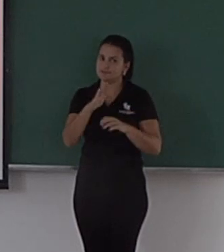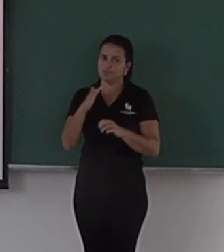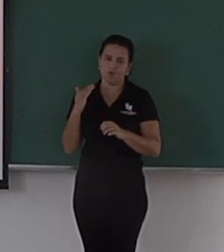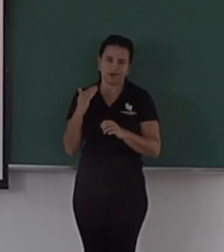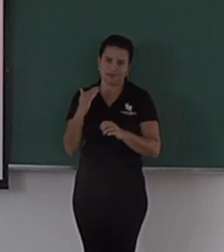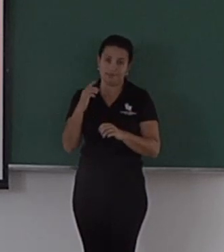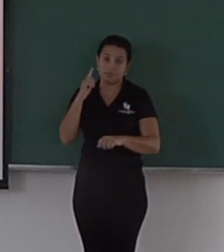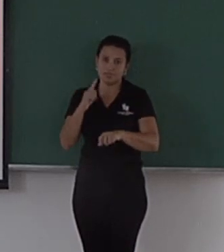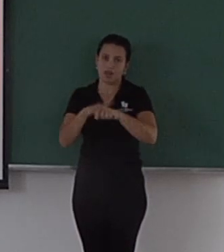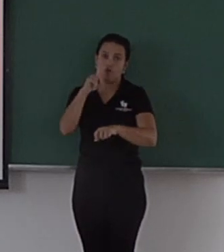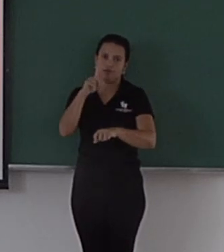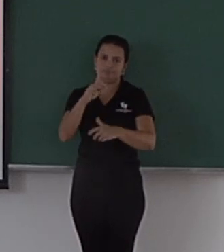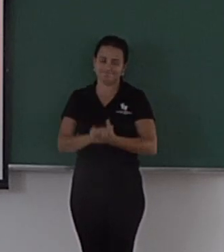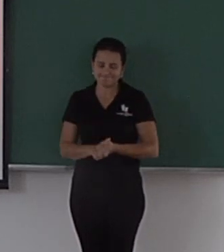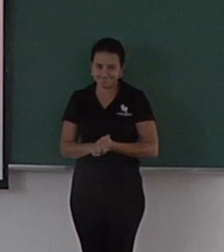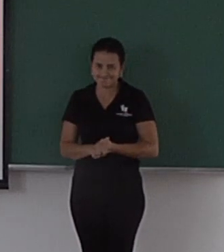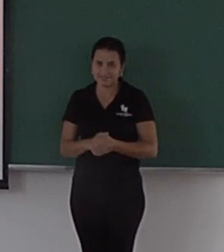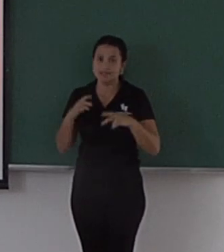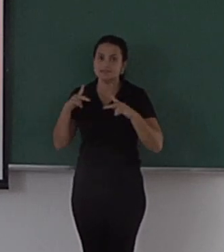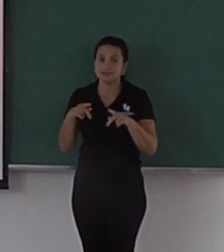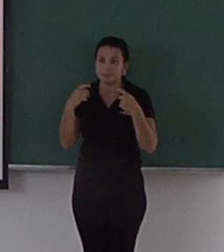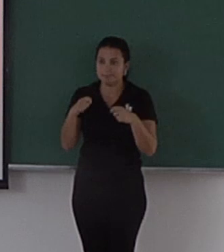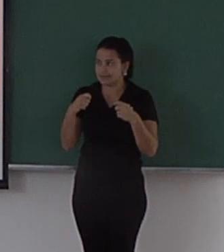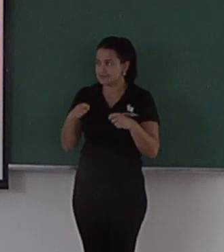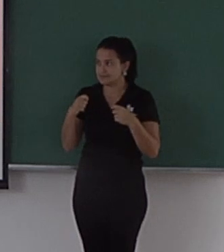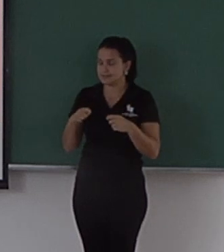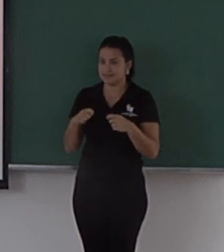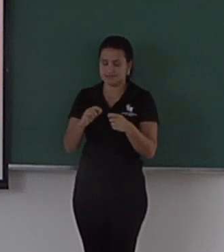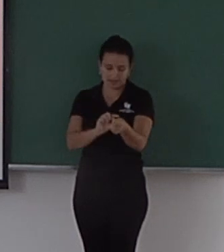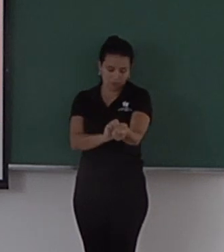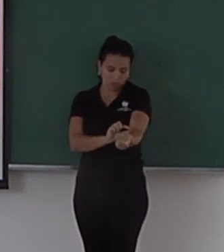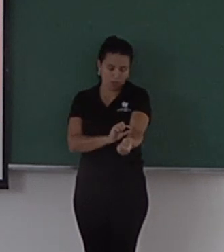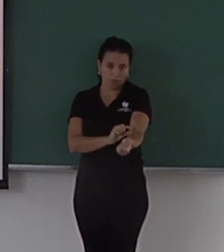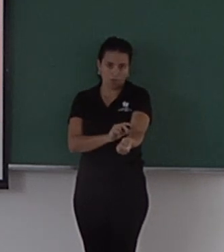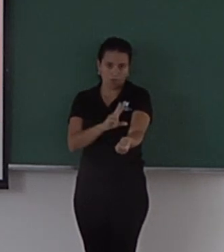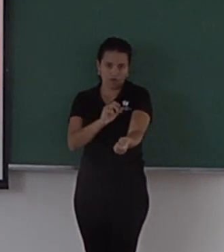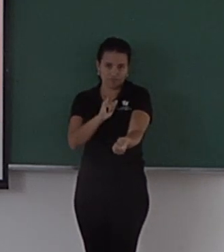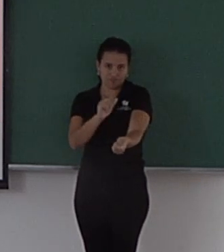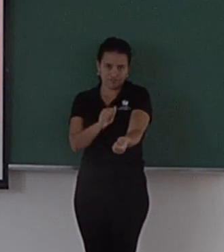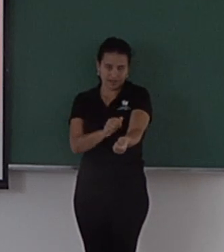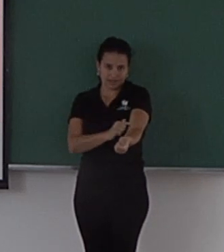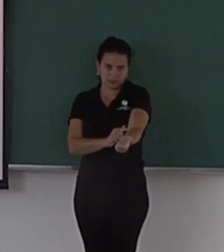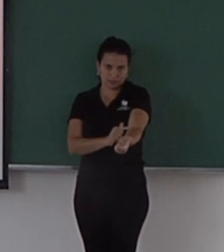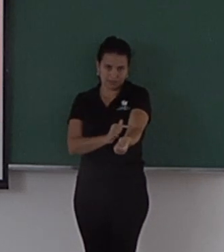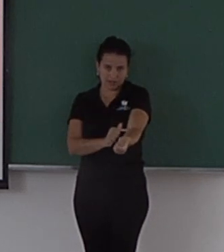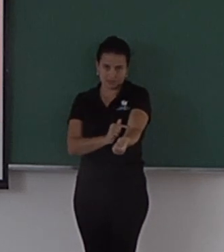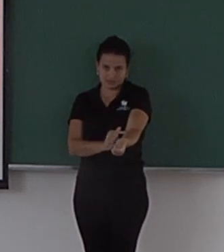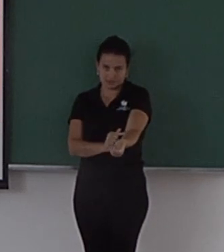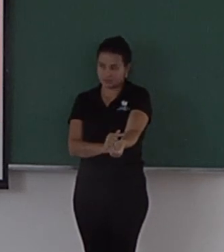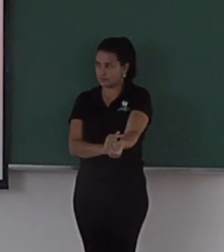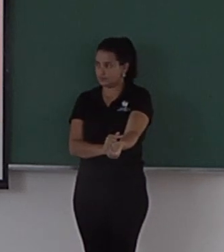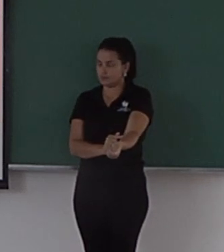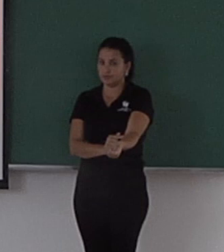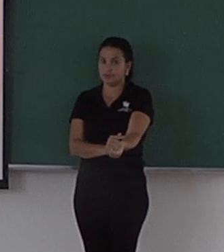frente, né? Então a gente sempre tem que pegar uma veia bem profunda desse paciente, seja no braço, na região